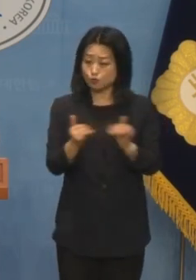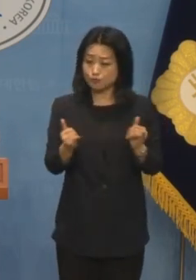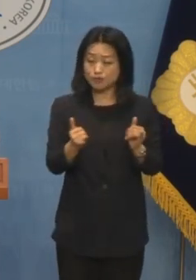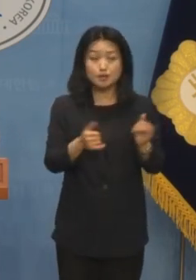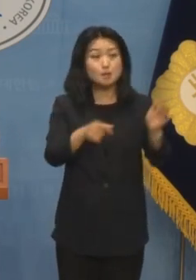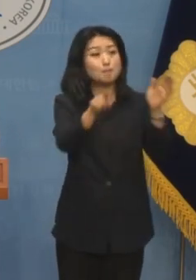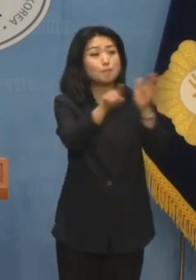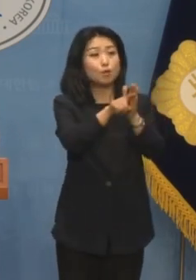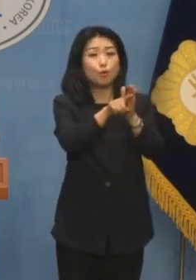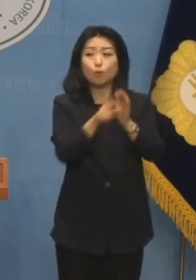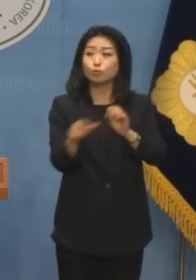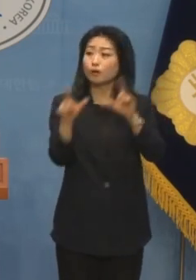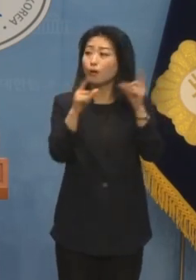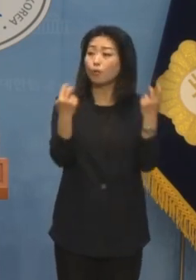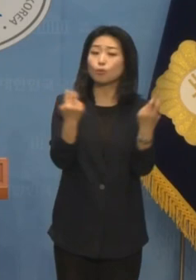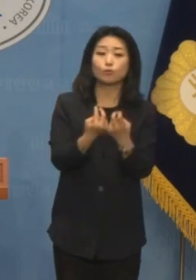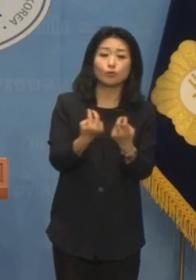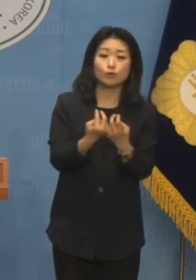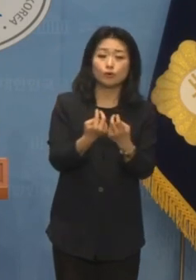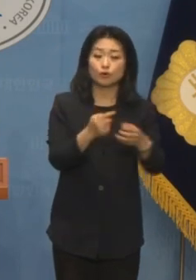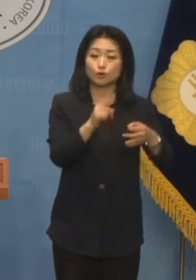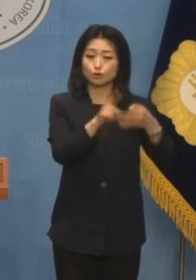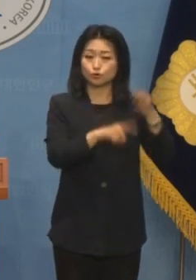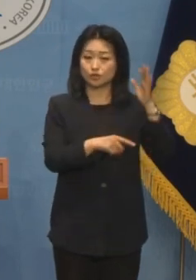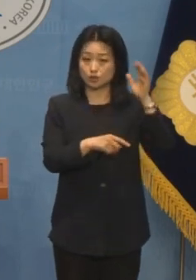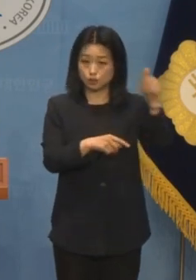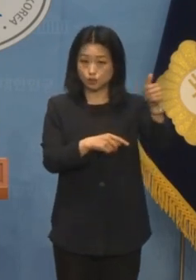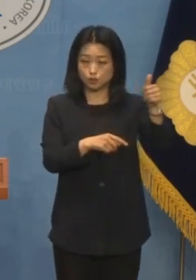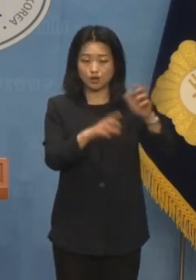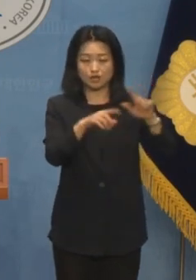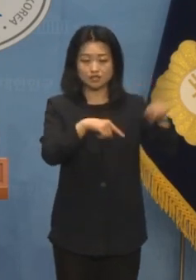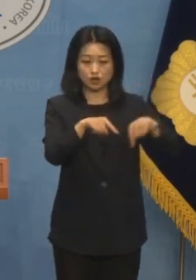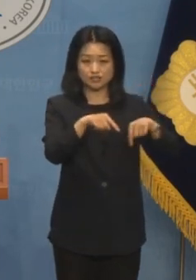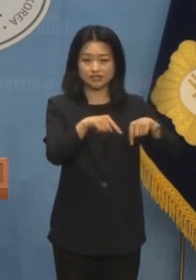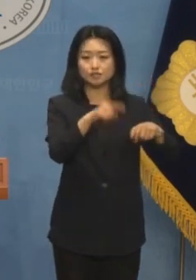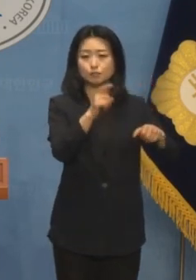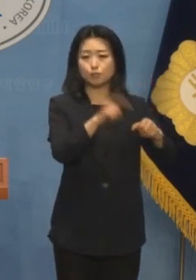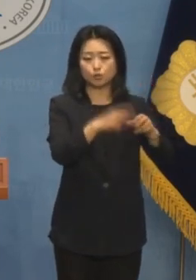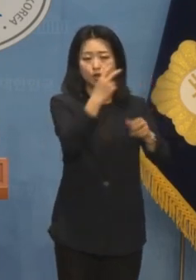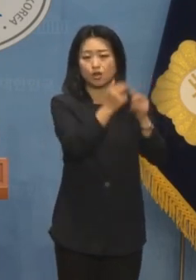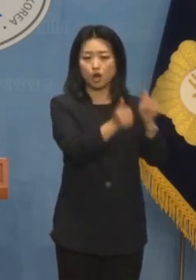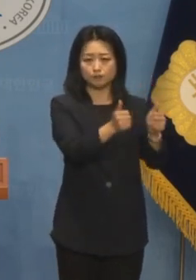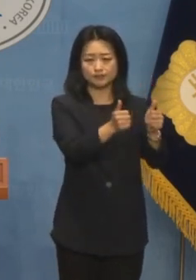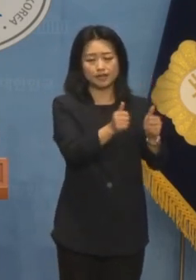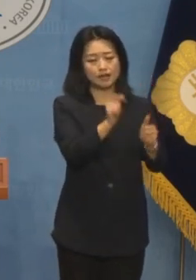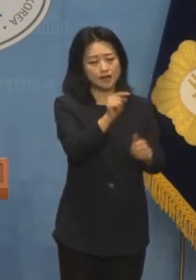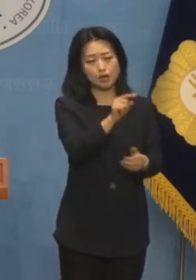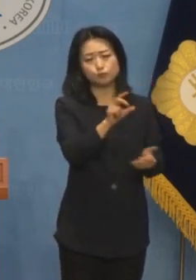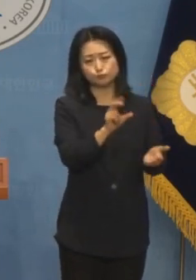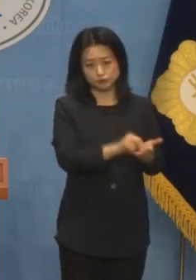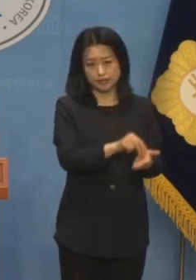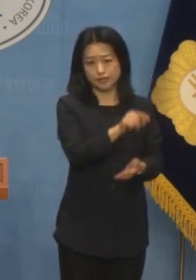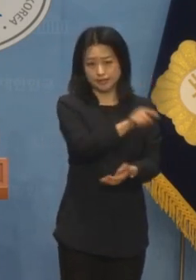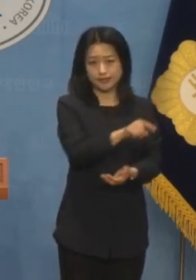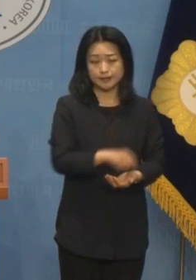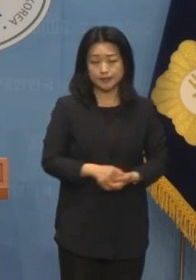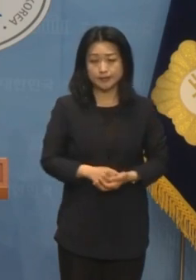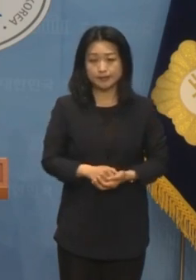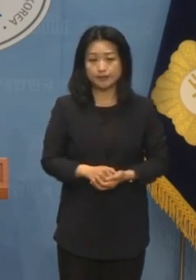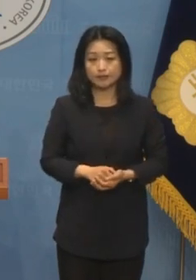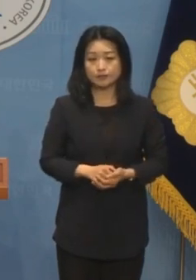믿고 살아야 하는 것인지 윤석열 대통령과 정치검찰에 묻지 않을 수 없습니다.